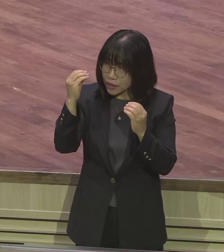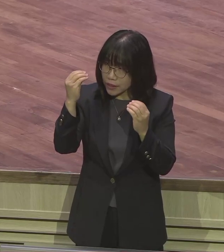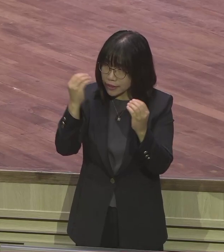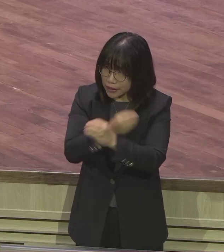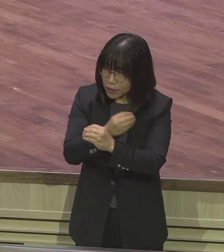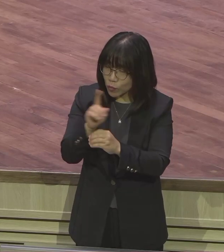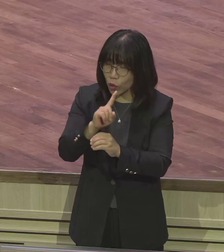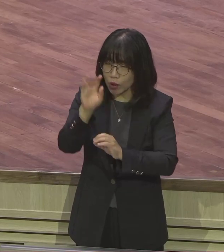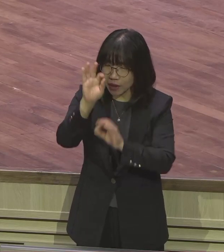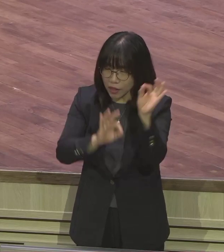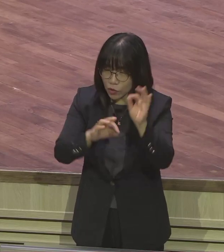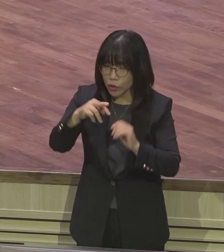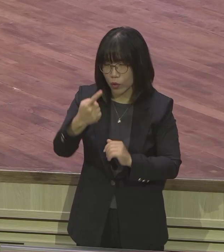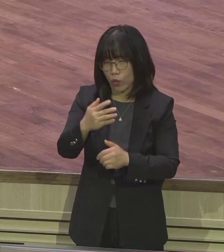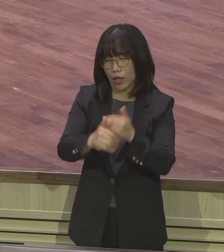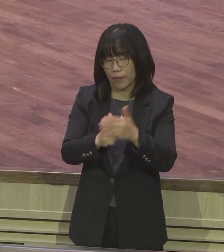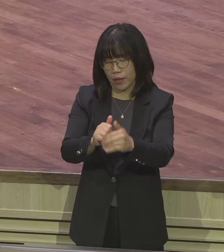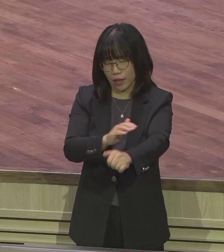주신다.